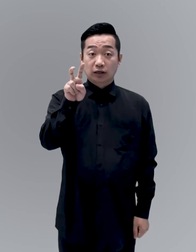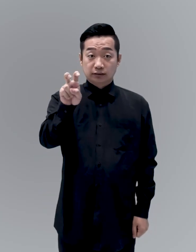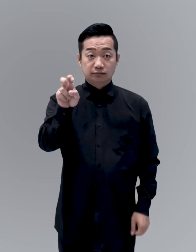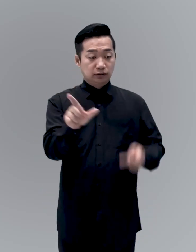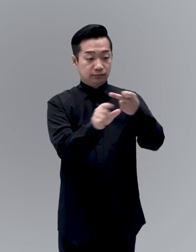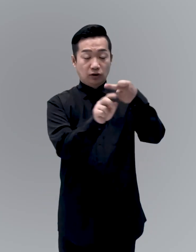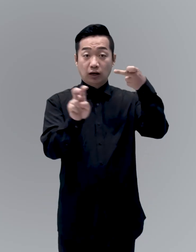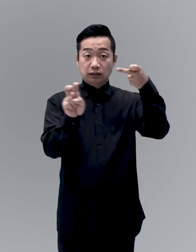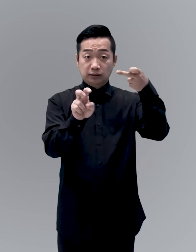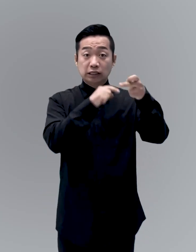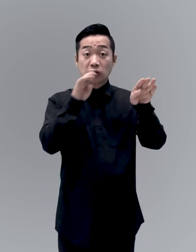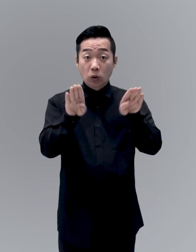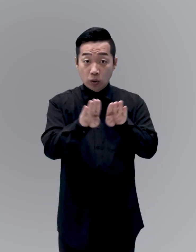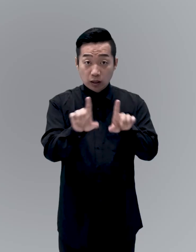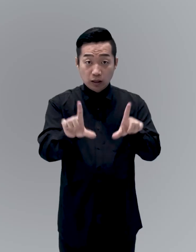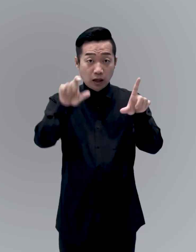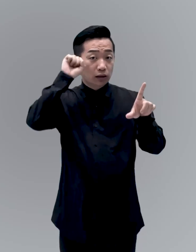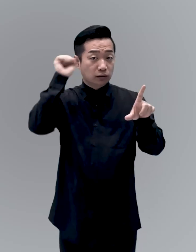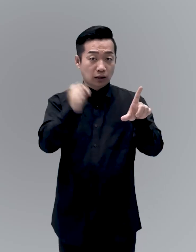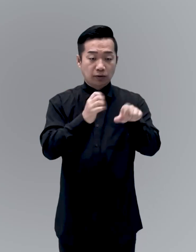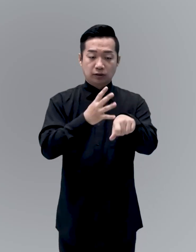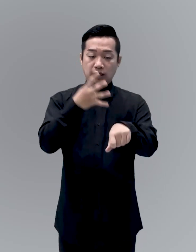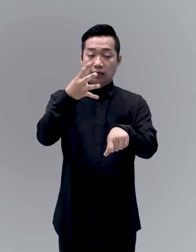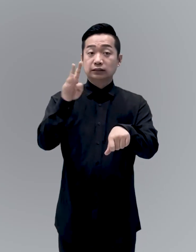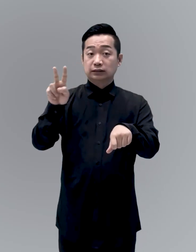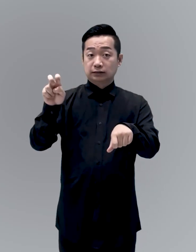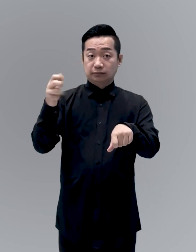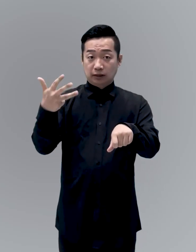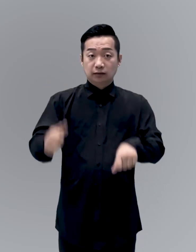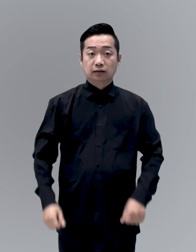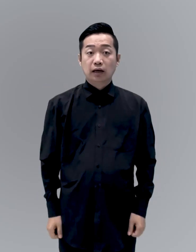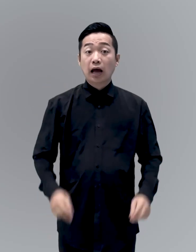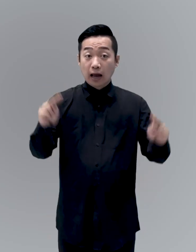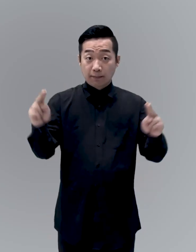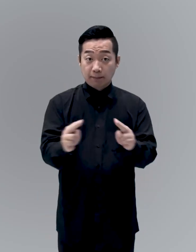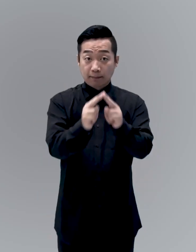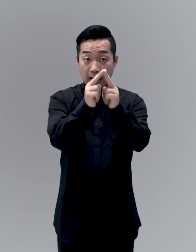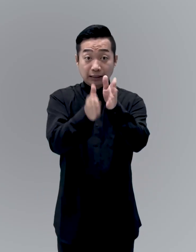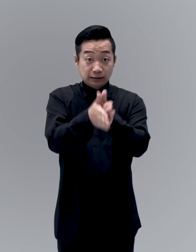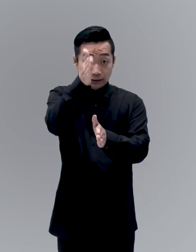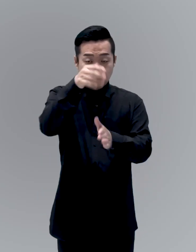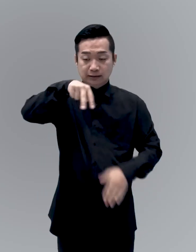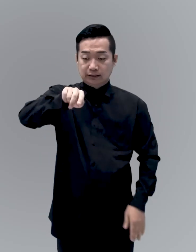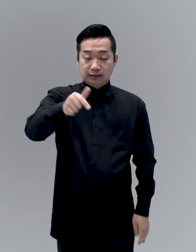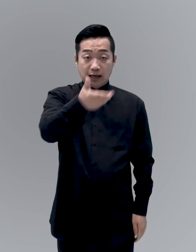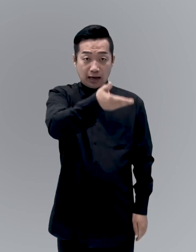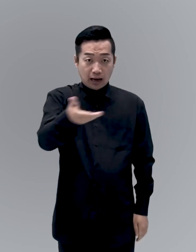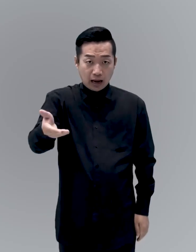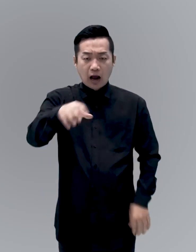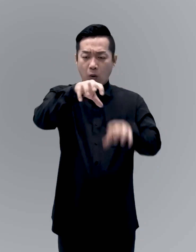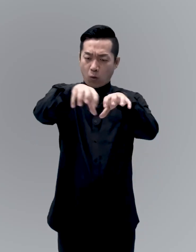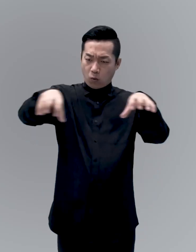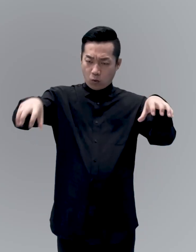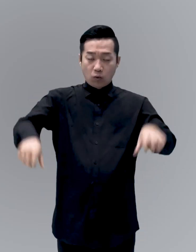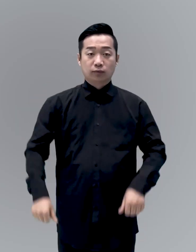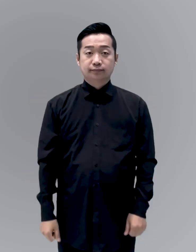2020년 12월 20일 일요일 새벽 4시 28분 파리의 생강 주변.